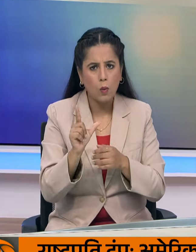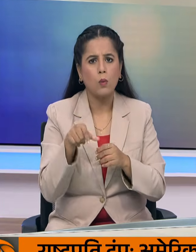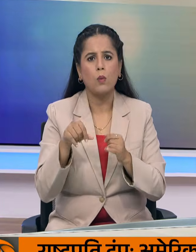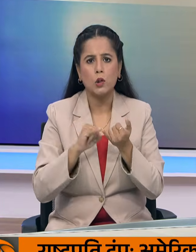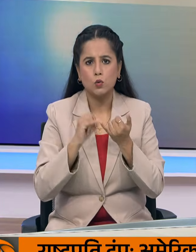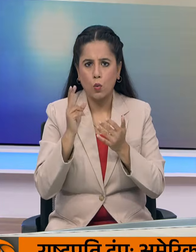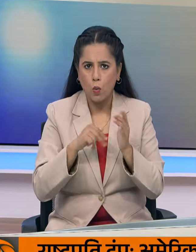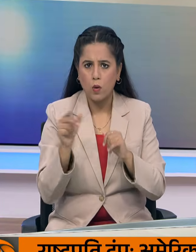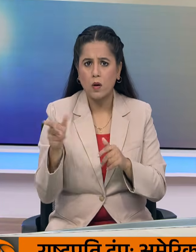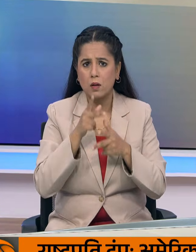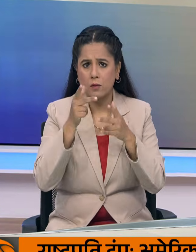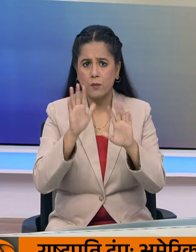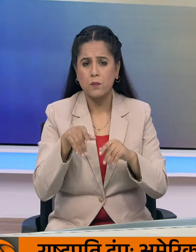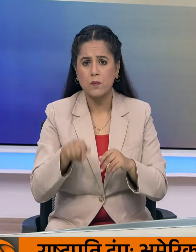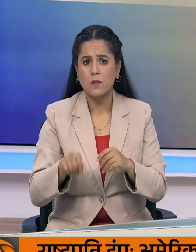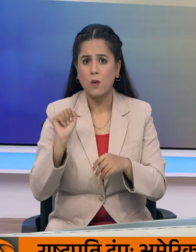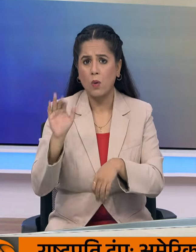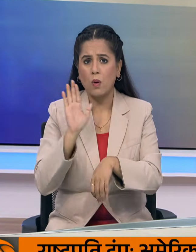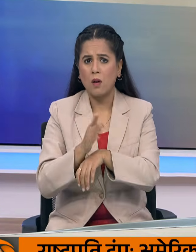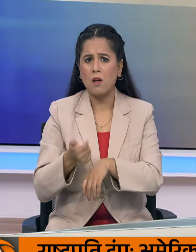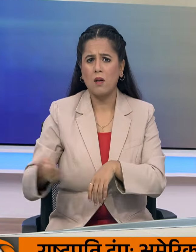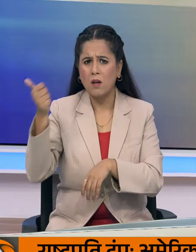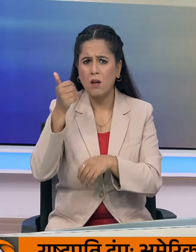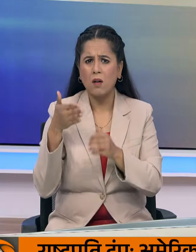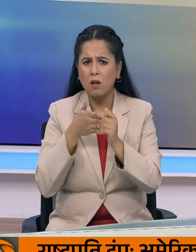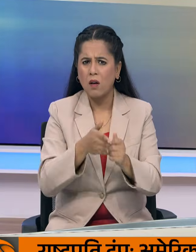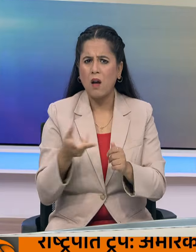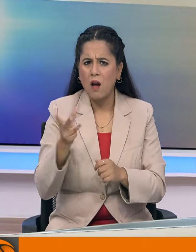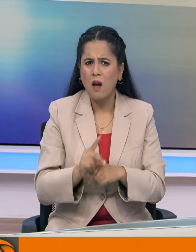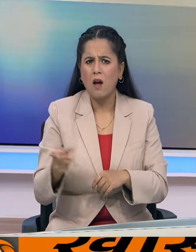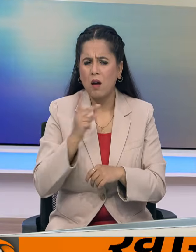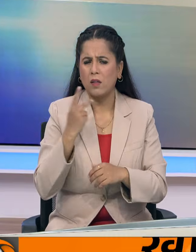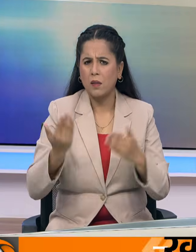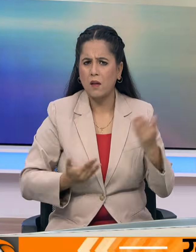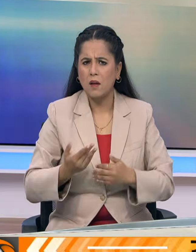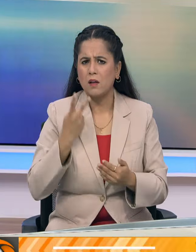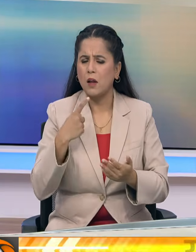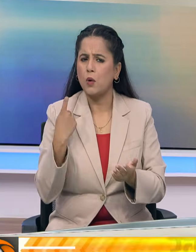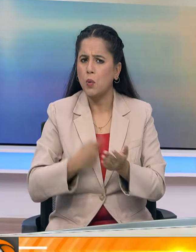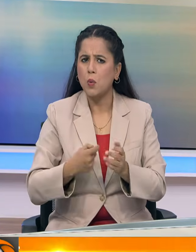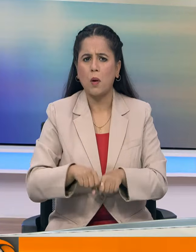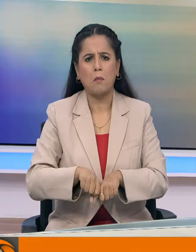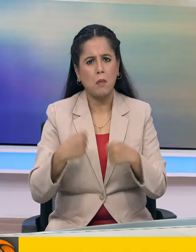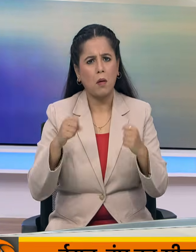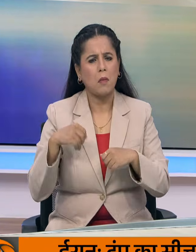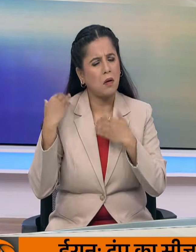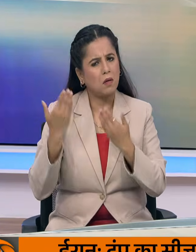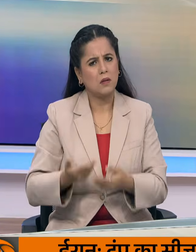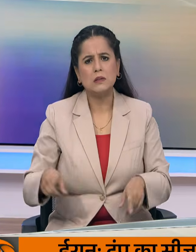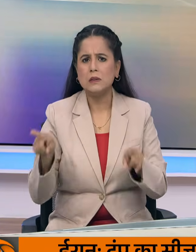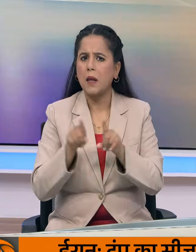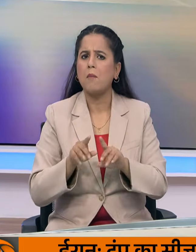जिक्र करते हुए कहा कि पार्टी नेतृत्व बार बार शब्दों की मर्यादा लांघता रहा है।